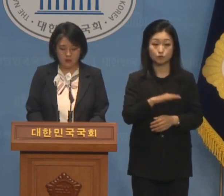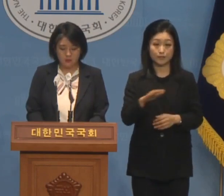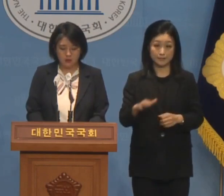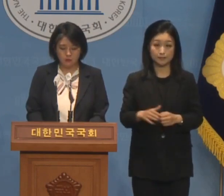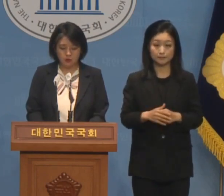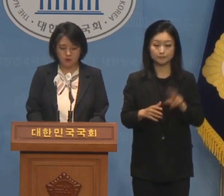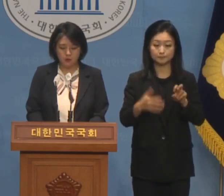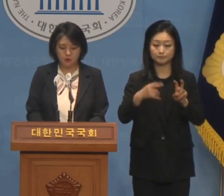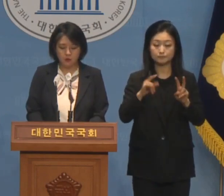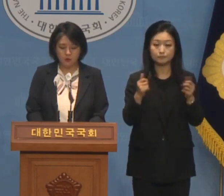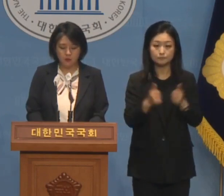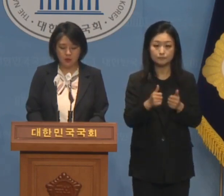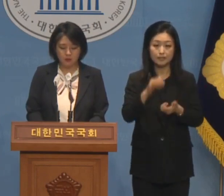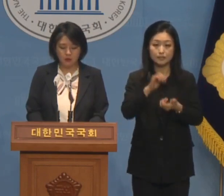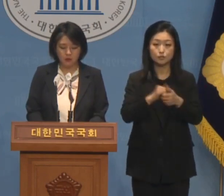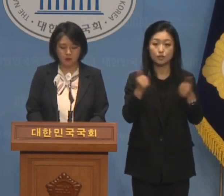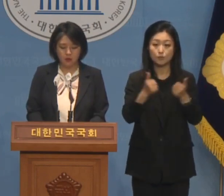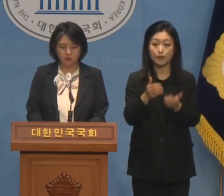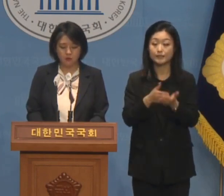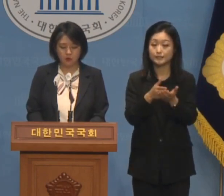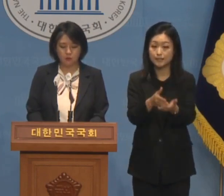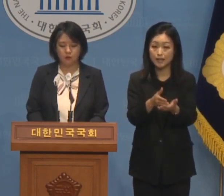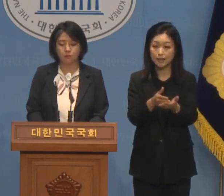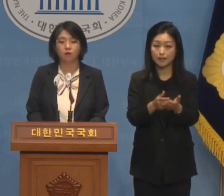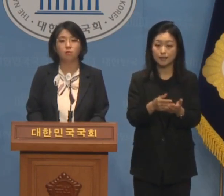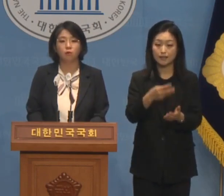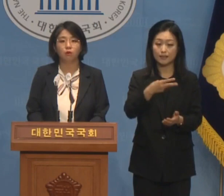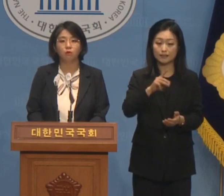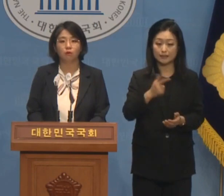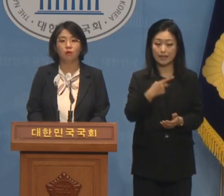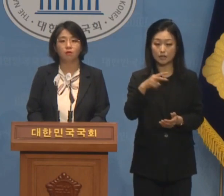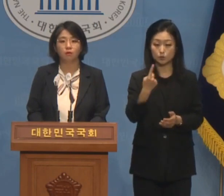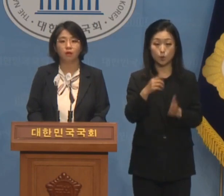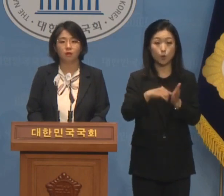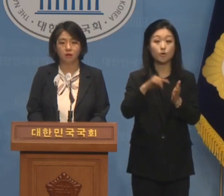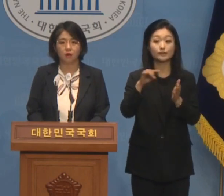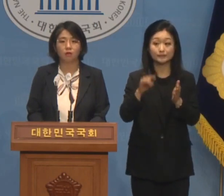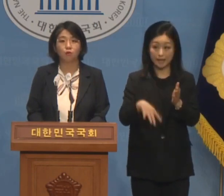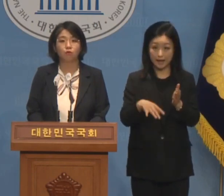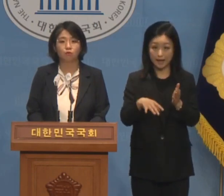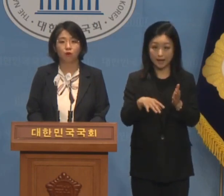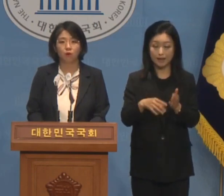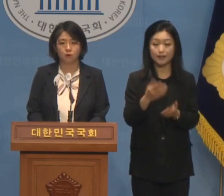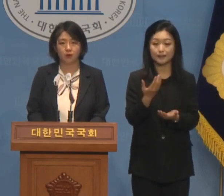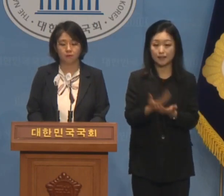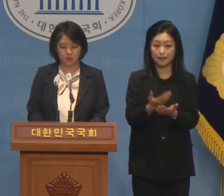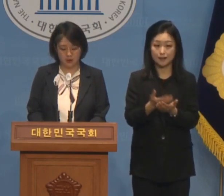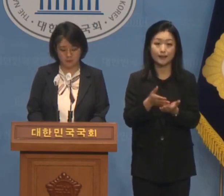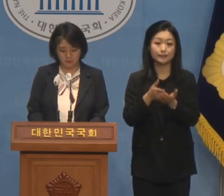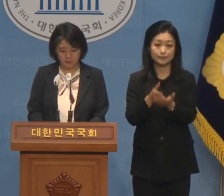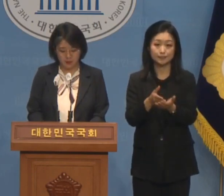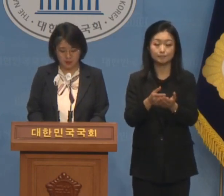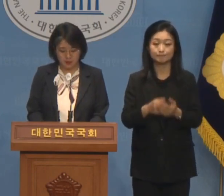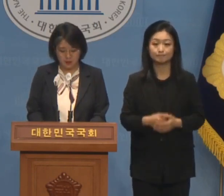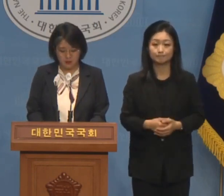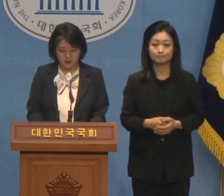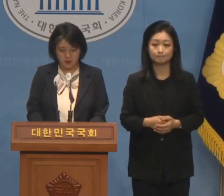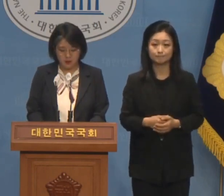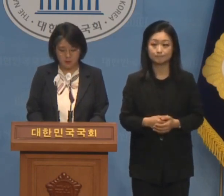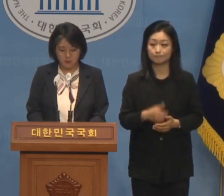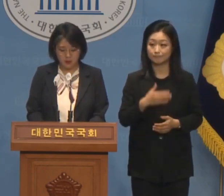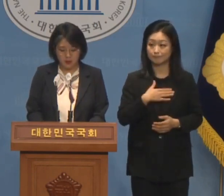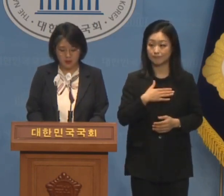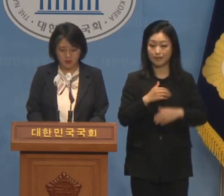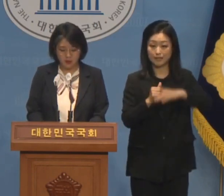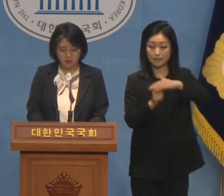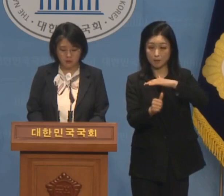기본소득당은 22대 국회 첫 정기회에서 탄소세 도입을 모든 원내정당들에게 촉구하고자 합니다. 제가